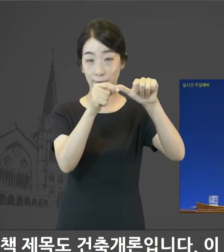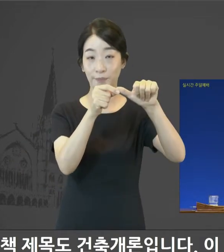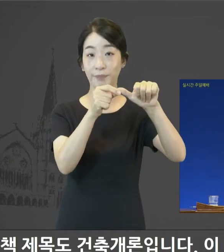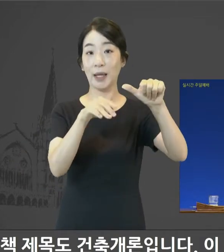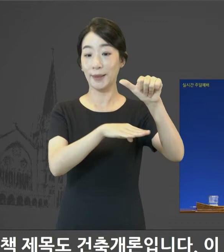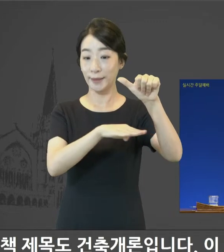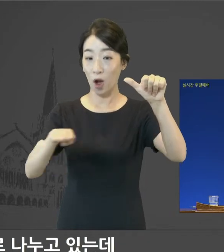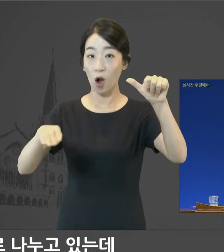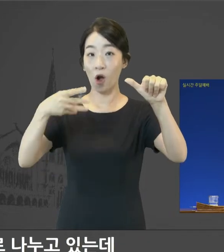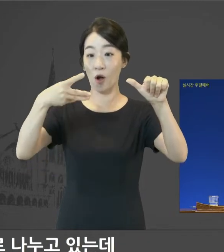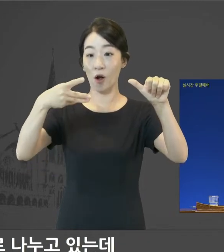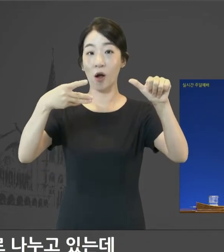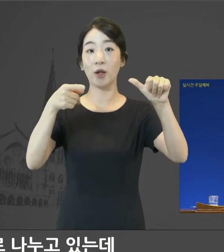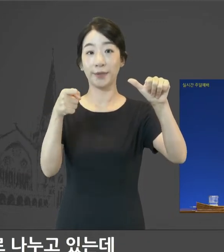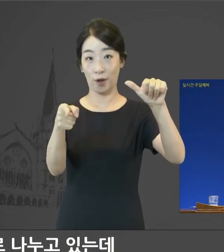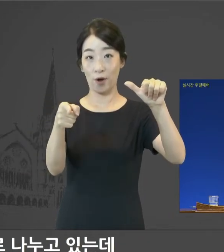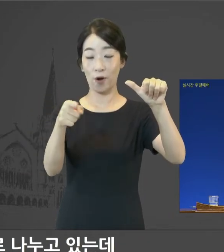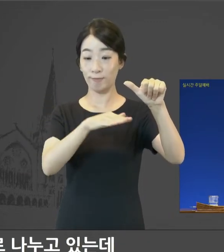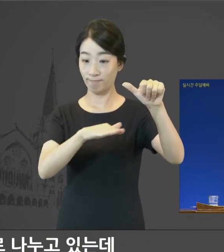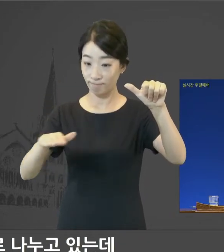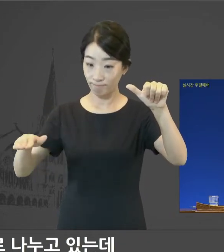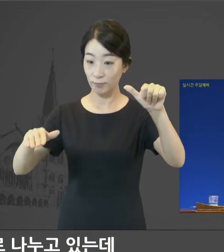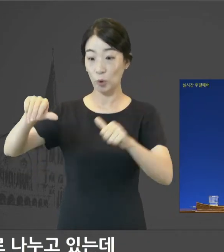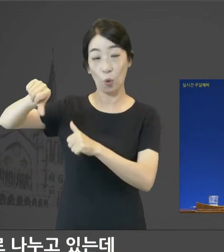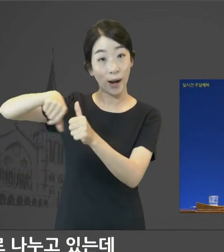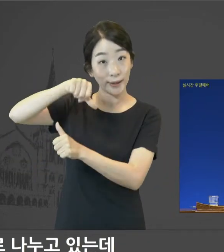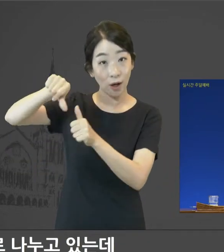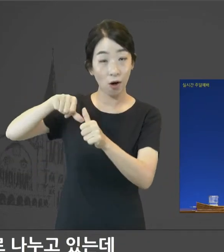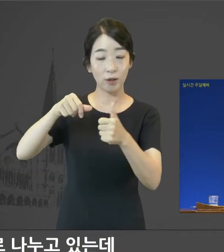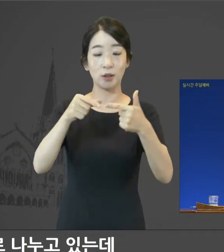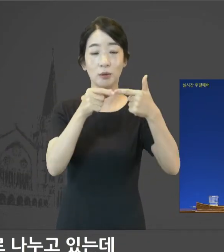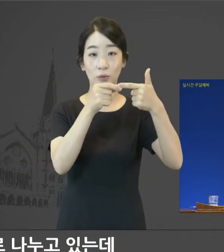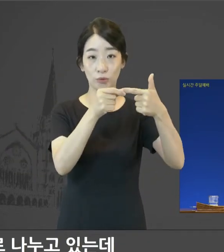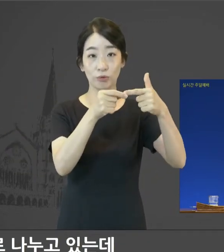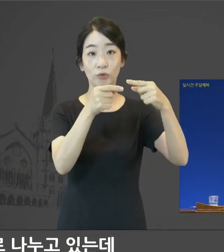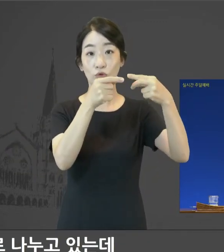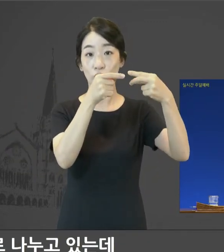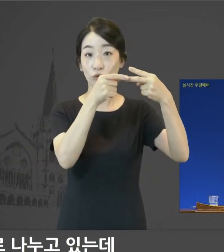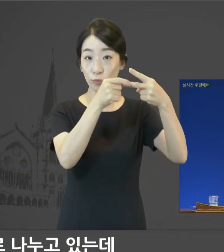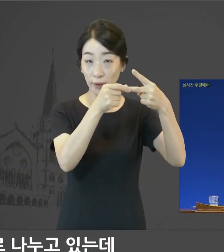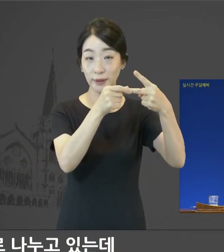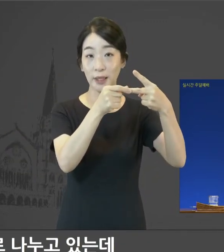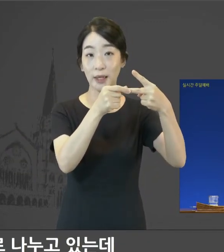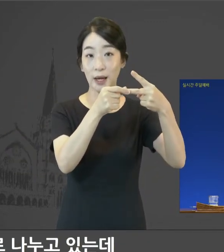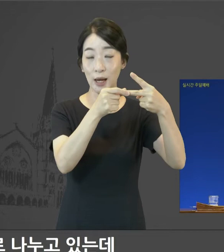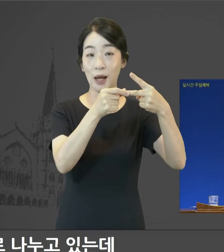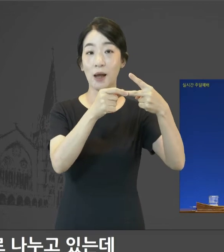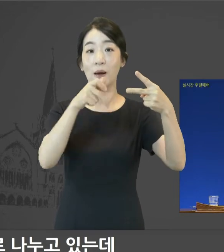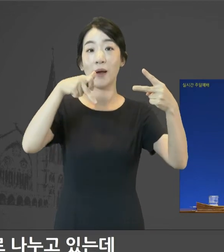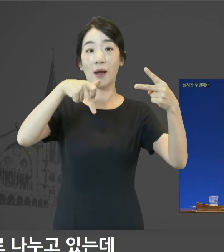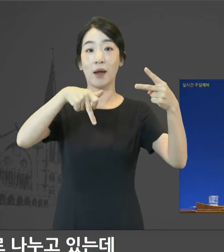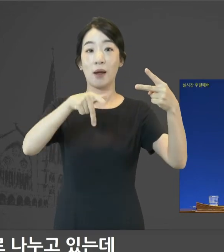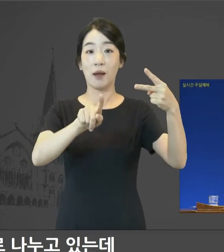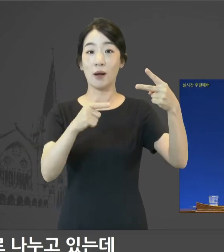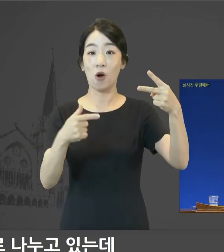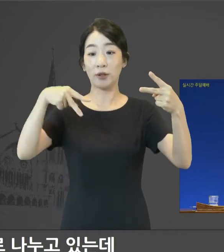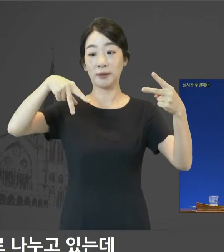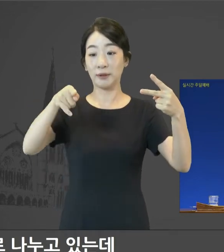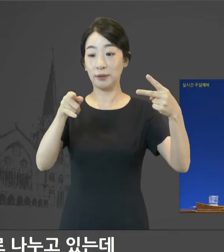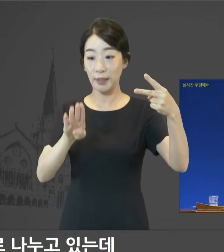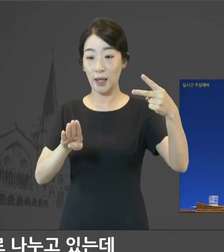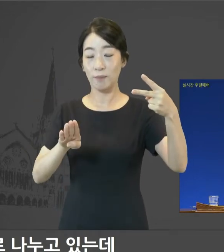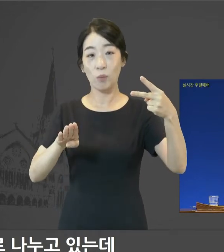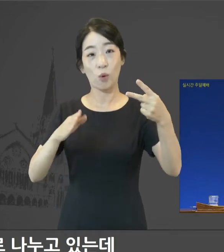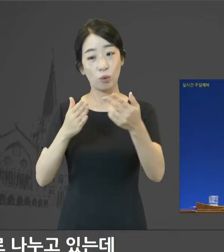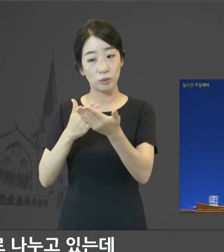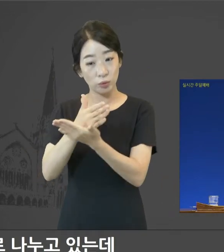환경적 요소고요. 두 번째가 건물 혹은 그 건축을 하는 컨셉이 매우 중요하다고 얘기를